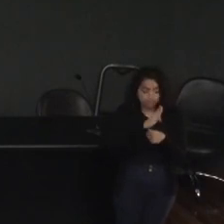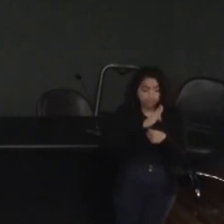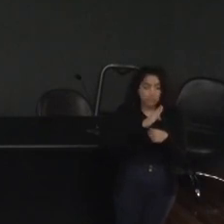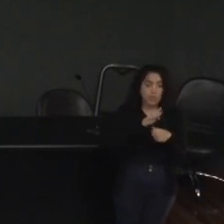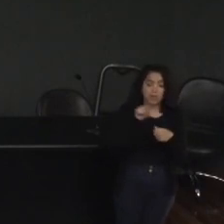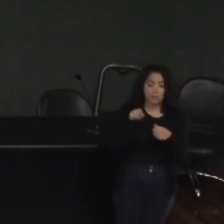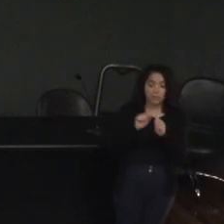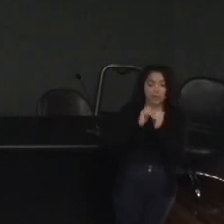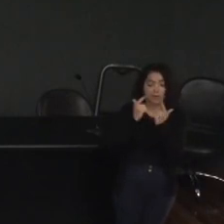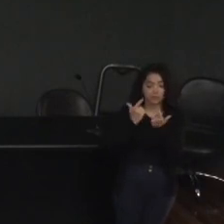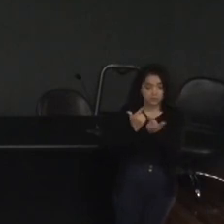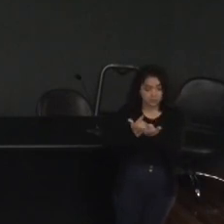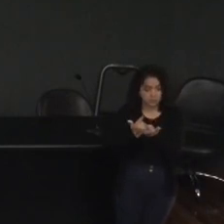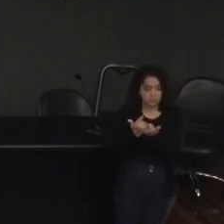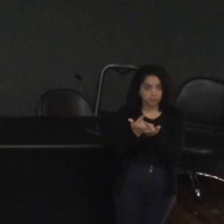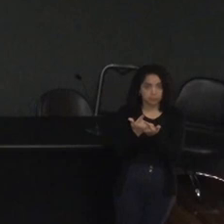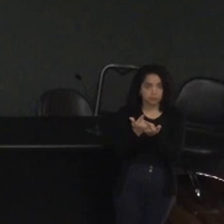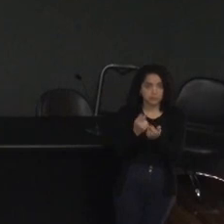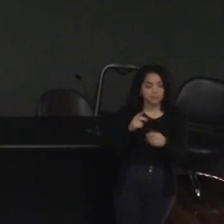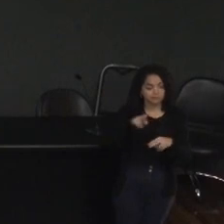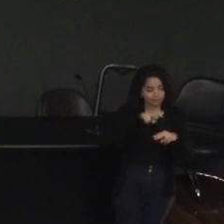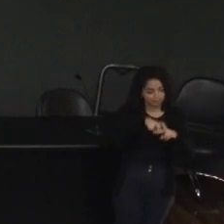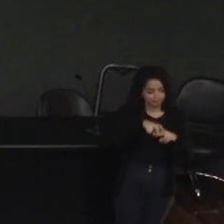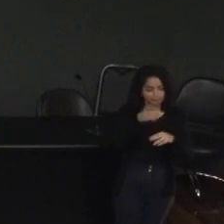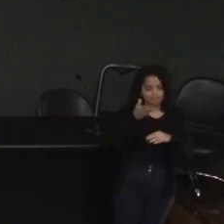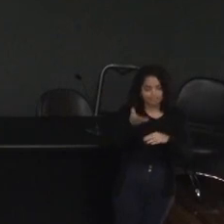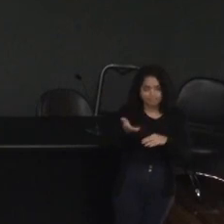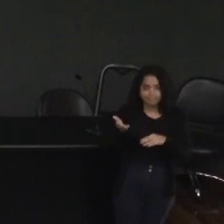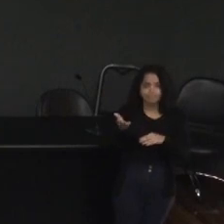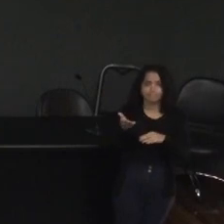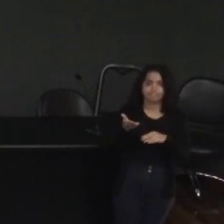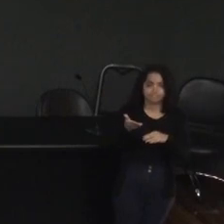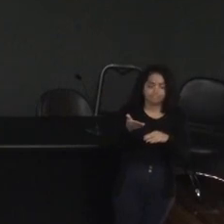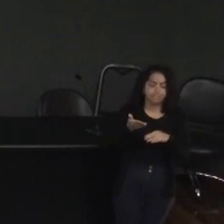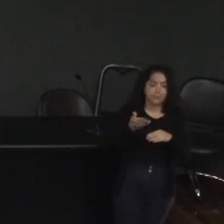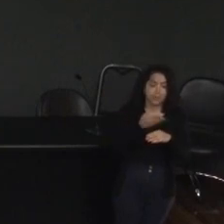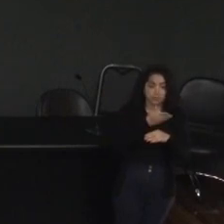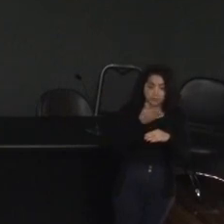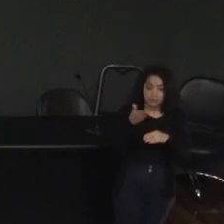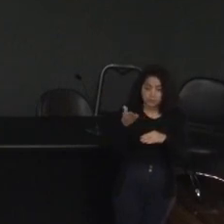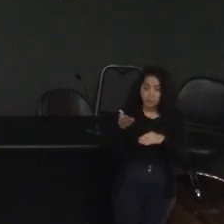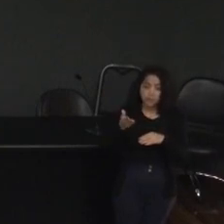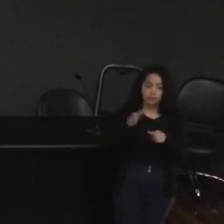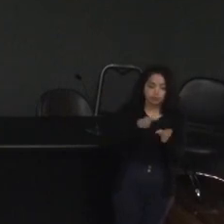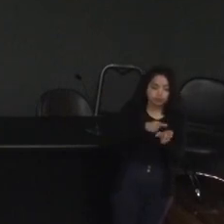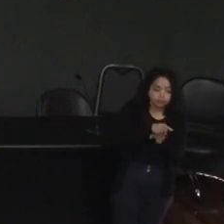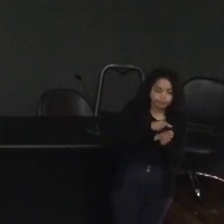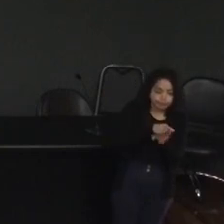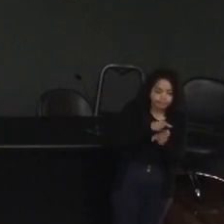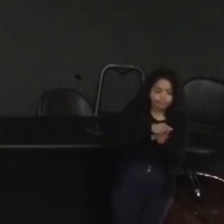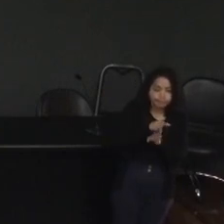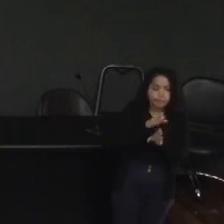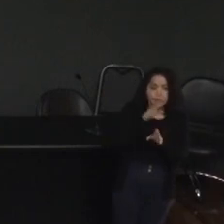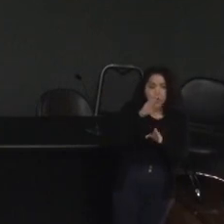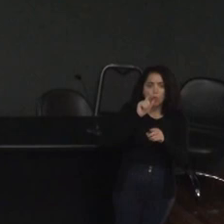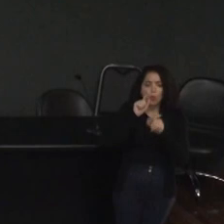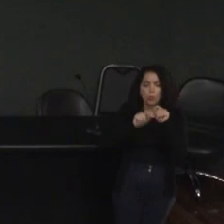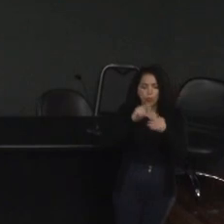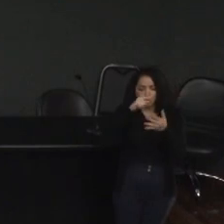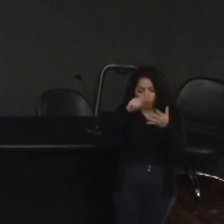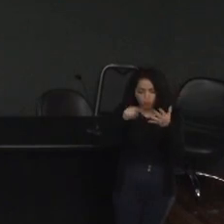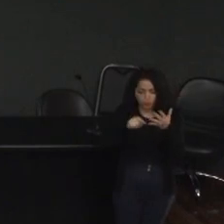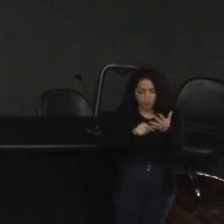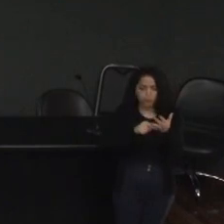para Assembleia Conselheiro Senta aqui porque enquanto se tiver aí Como Conselheiro quem sabe o que é prioritário para Assembleia